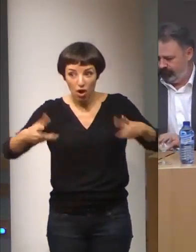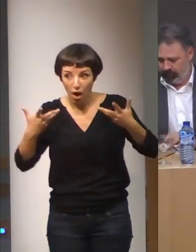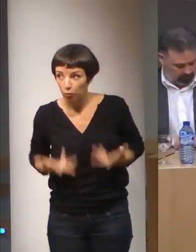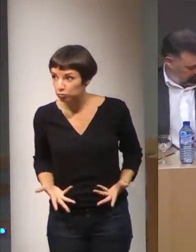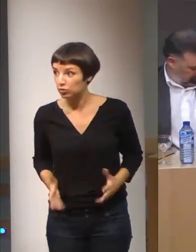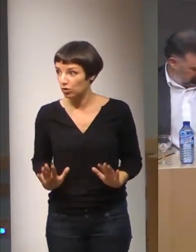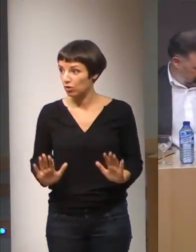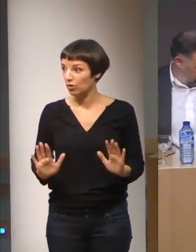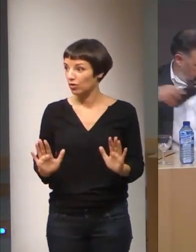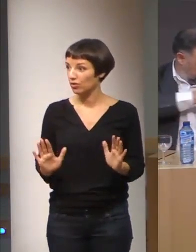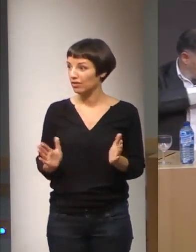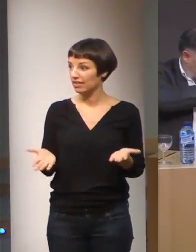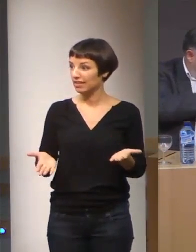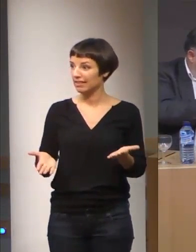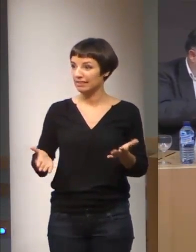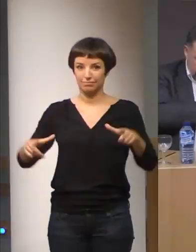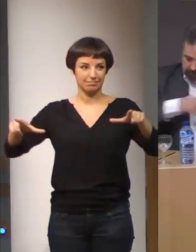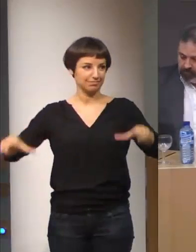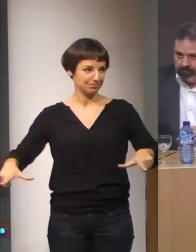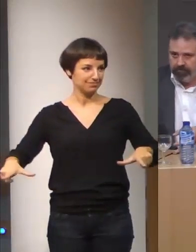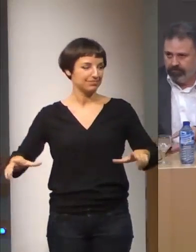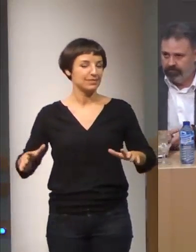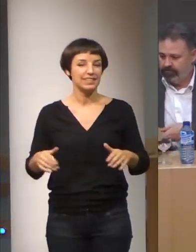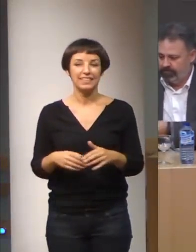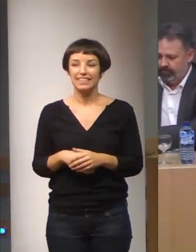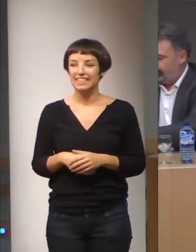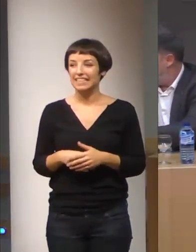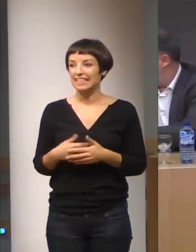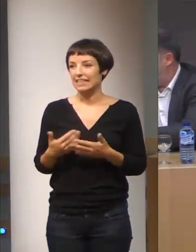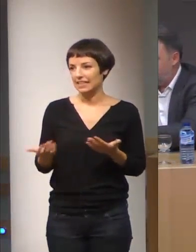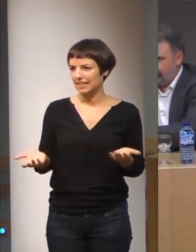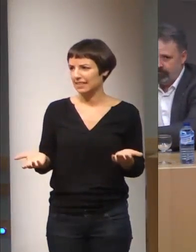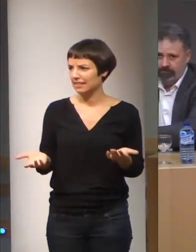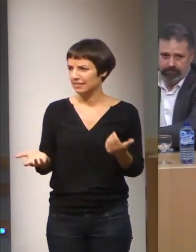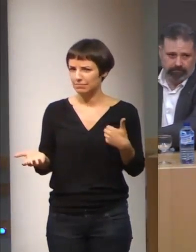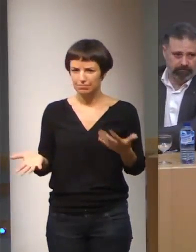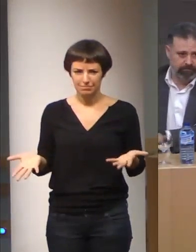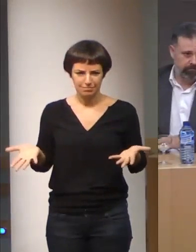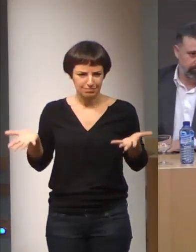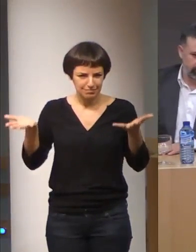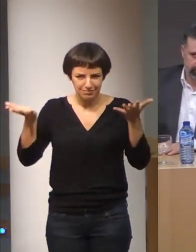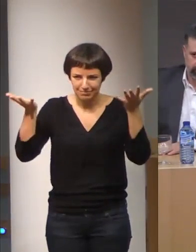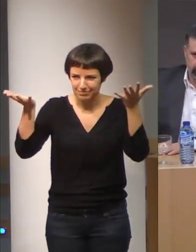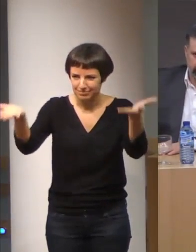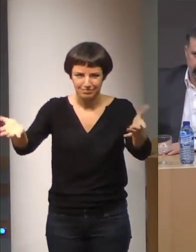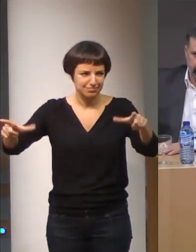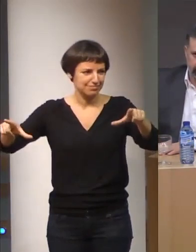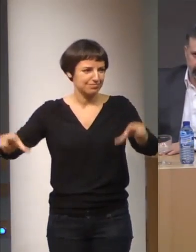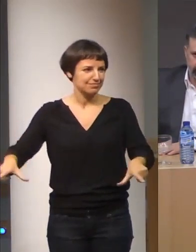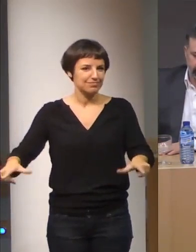gusto en en estas instalaciones y desde luego quedan a vuestra disposición